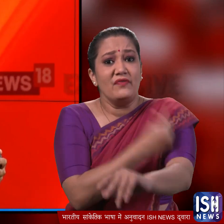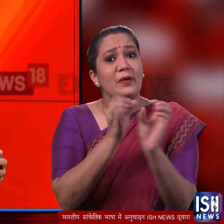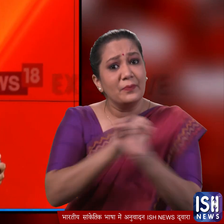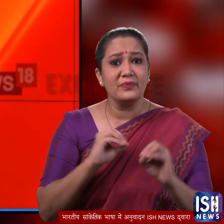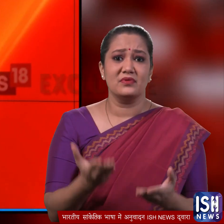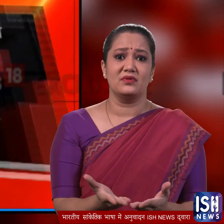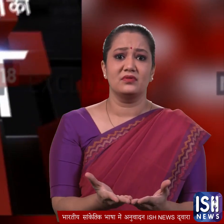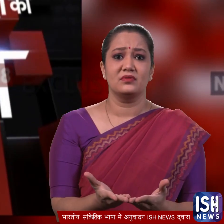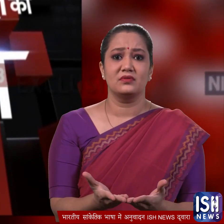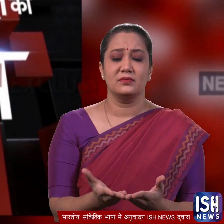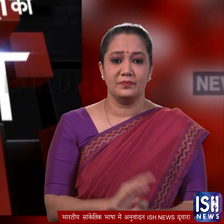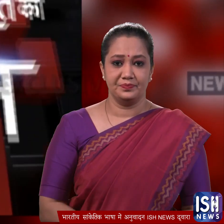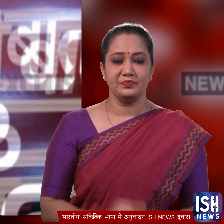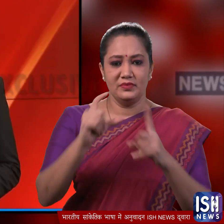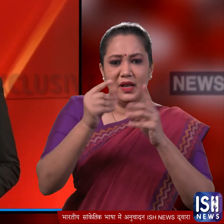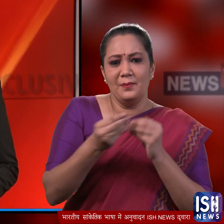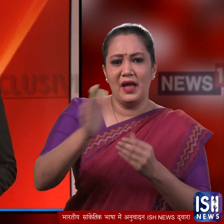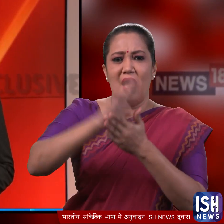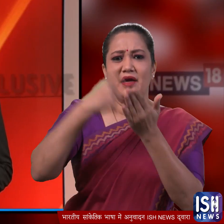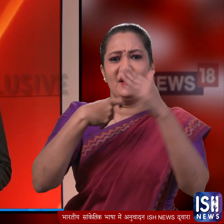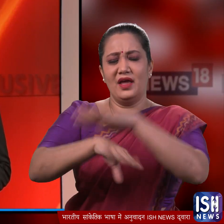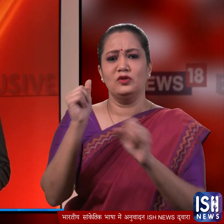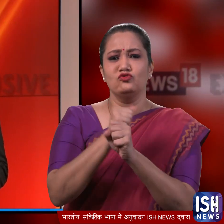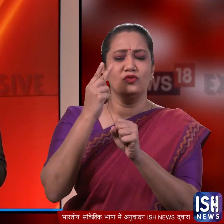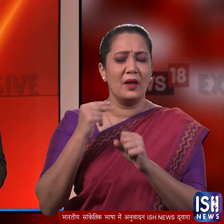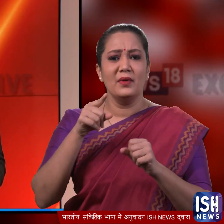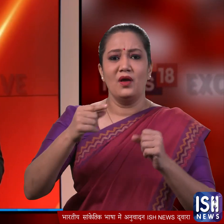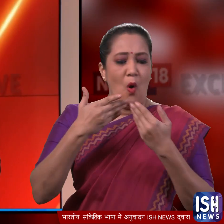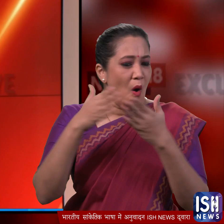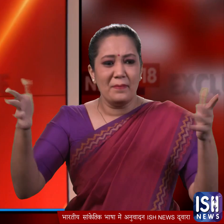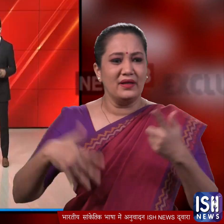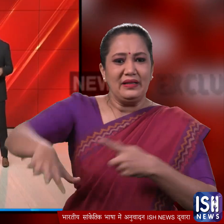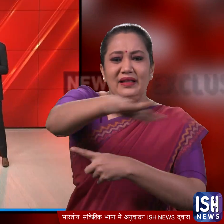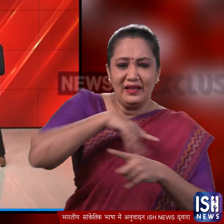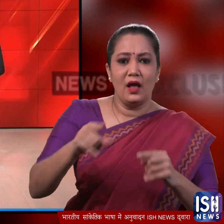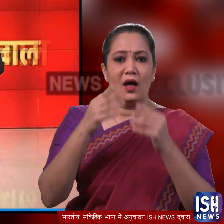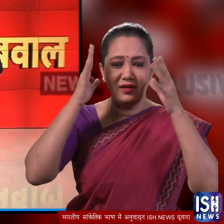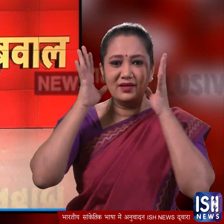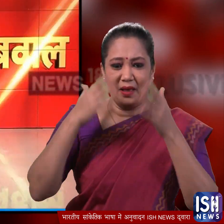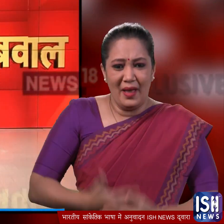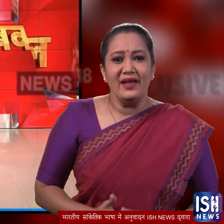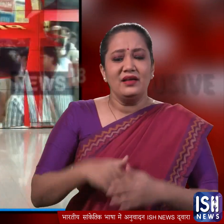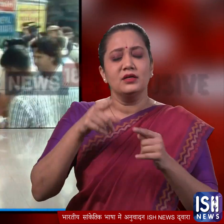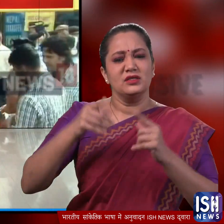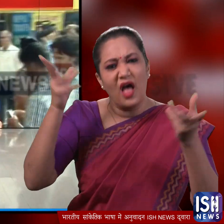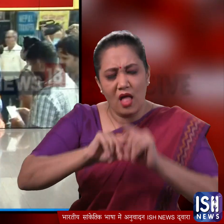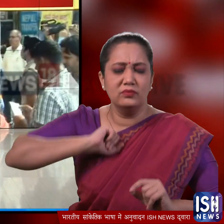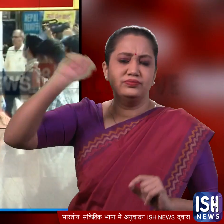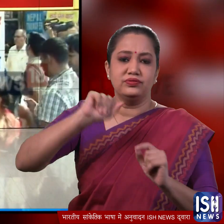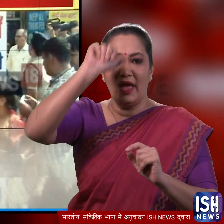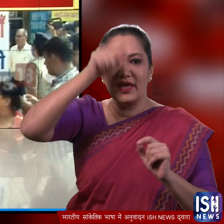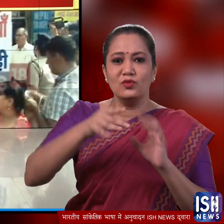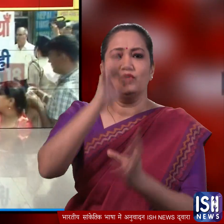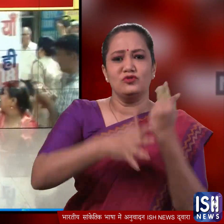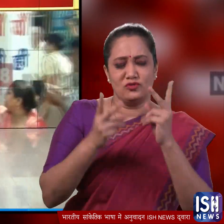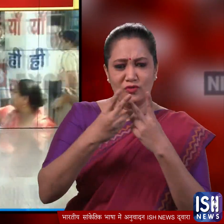को तो वैक्सीन भी अभी नहीं लगी है। दिल्ली के पास हरियाणा के गुरुग्राम में खुले में नमाज पढ़ने पर फिर विवाद गहरा गया। पिछले कई दिन से हिंदूवादी